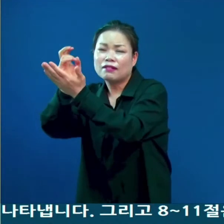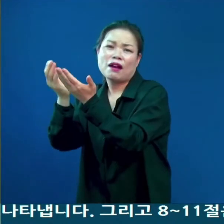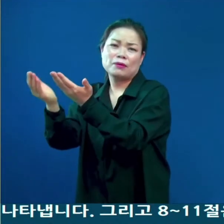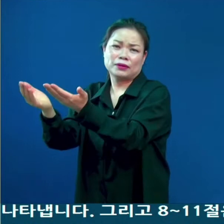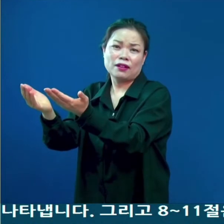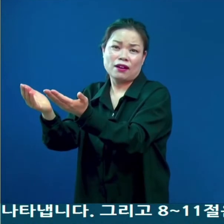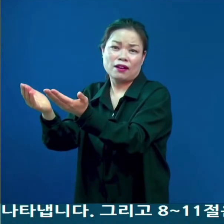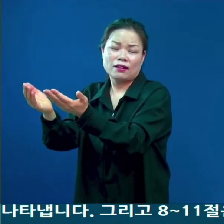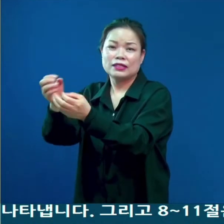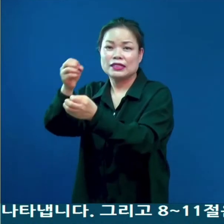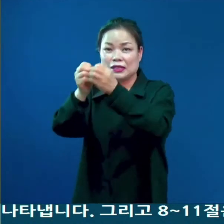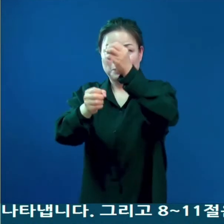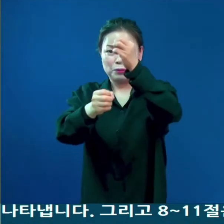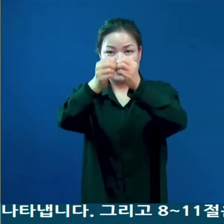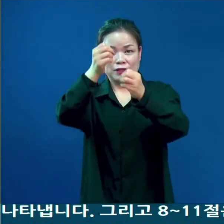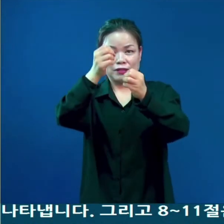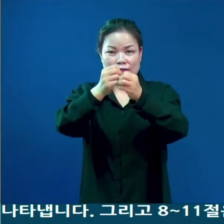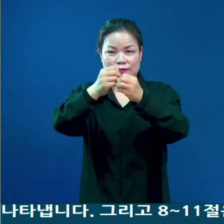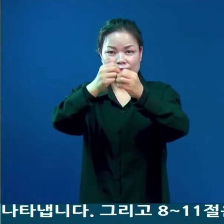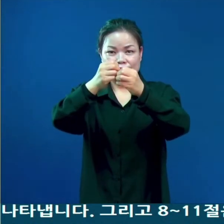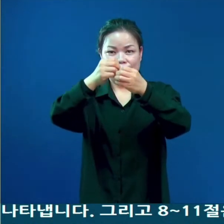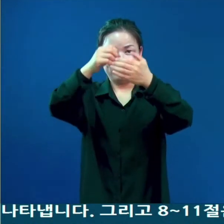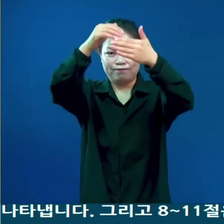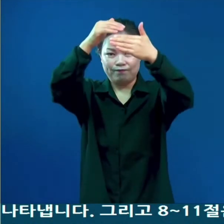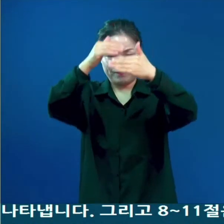찬양합시다 하면서 이 시편을 마무리 짓고 있어요.